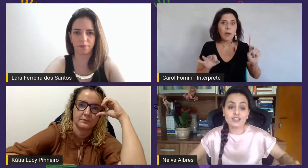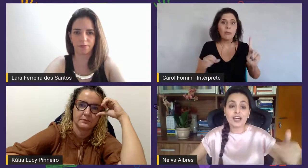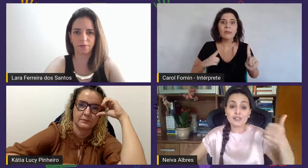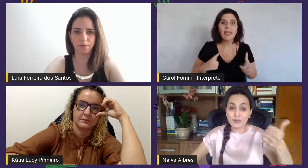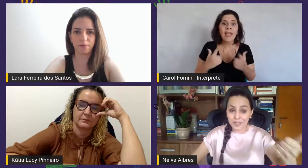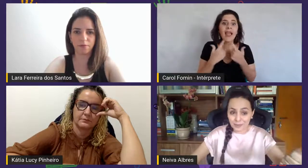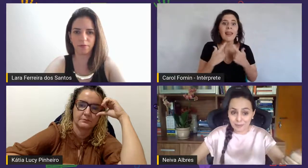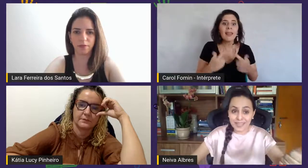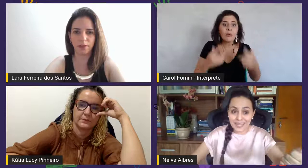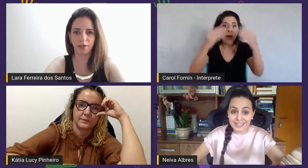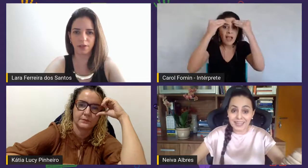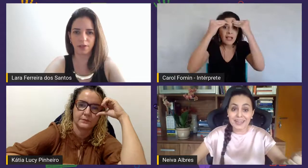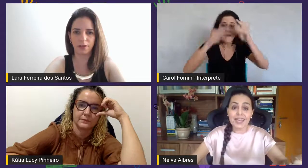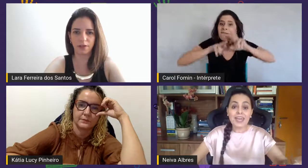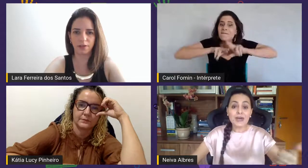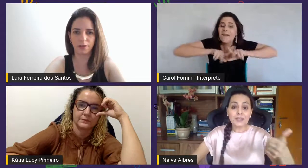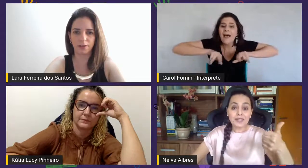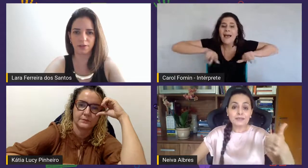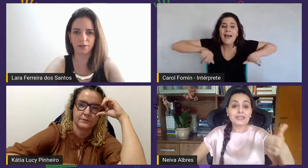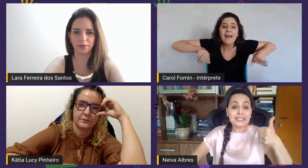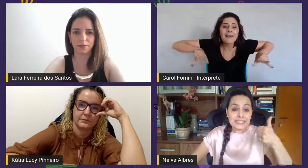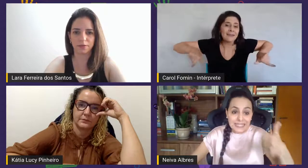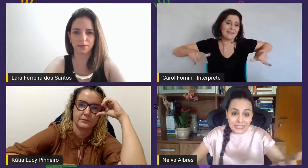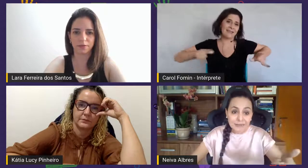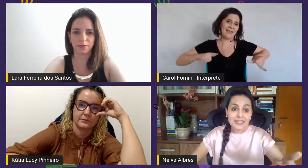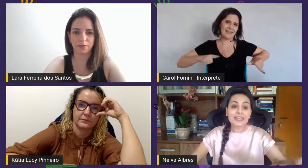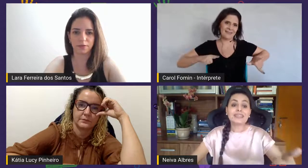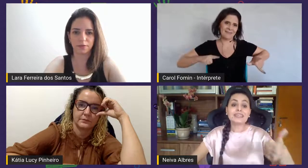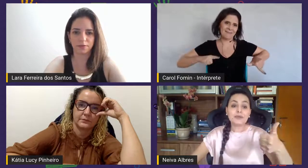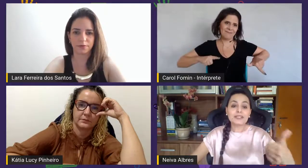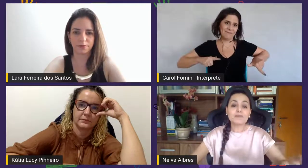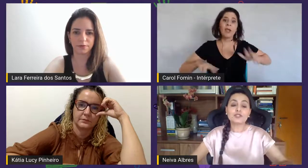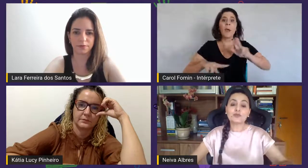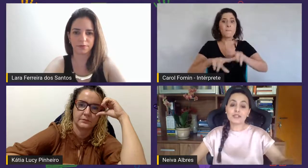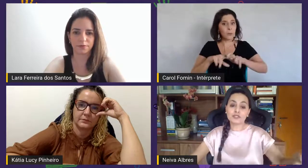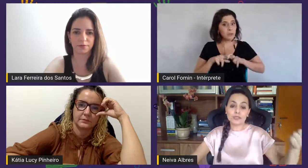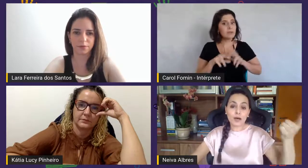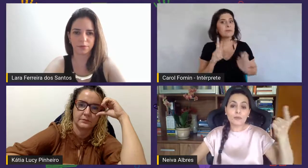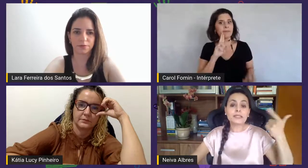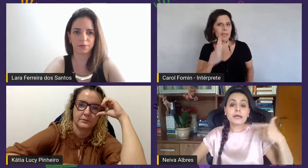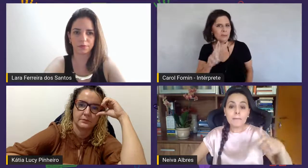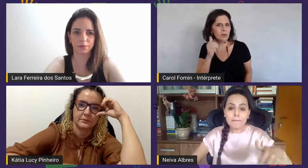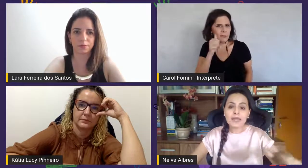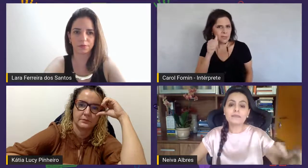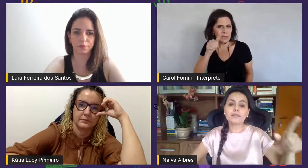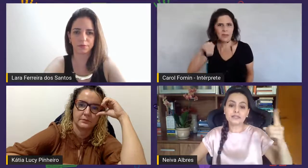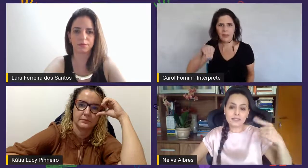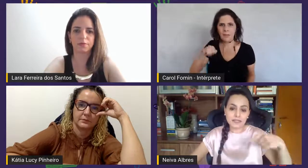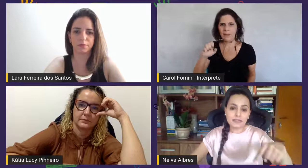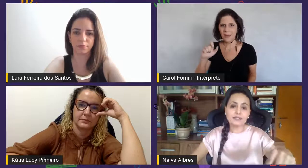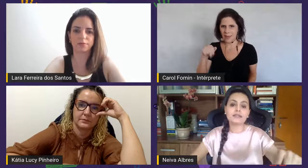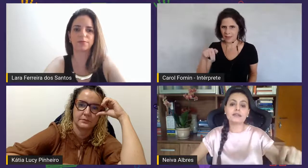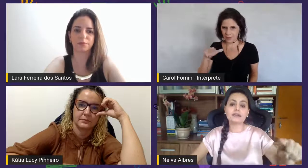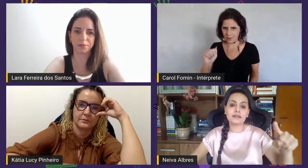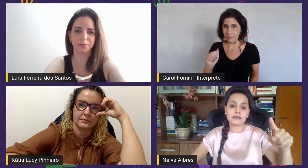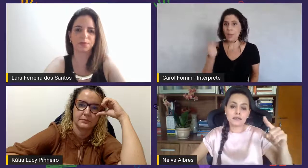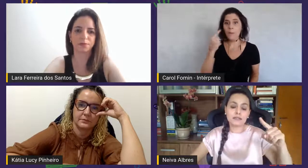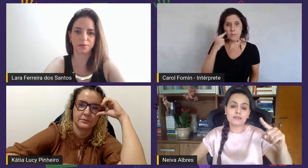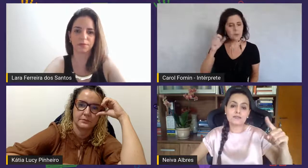intérpretes. E aí, já respondendo a Milena, eu entendo que sim, que o intérprete educacional também